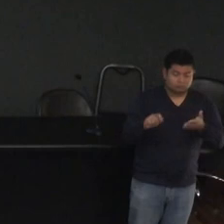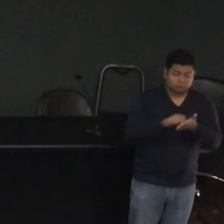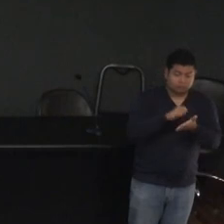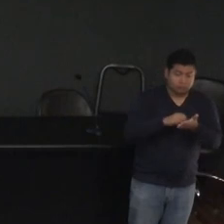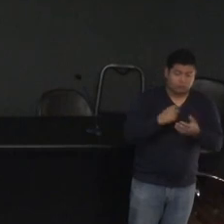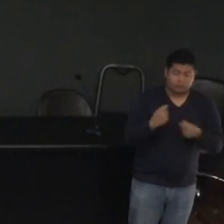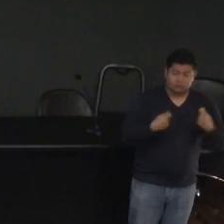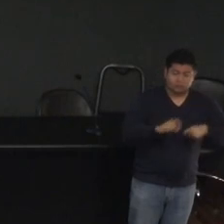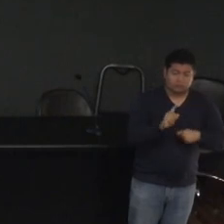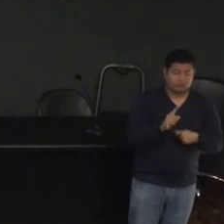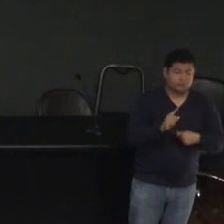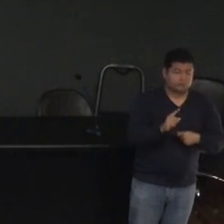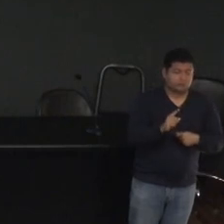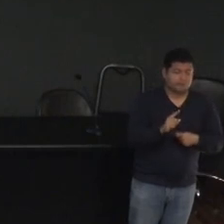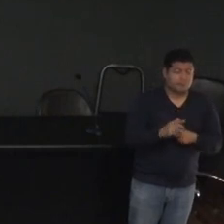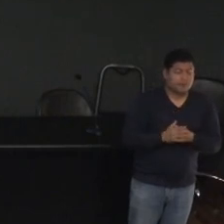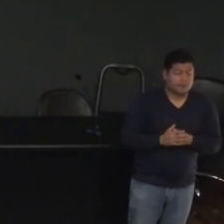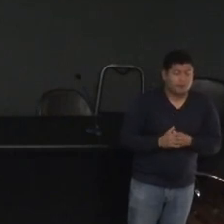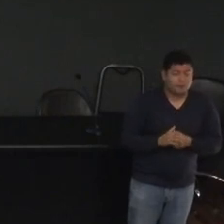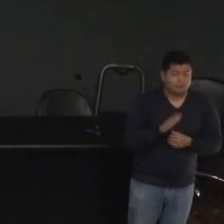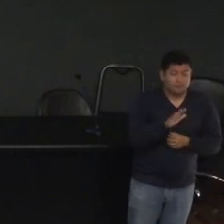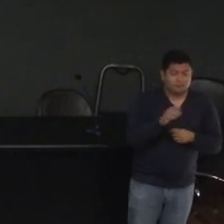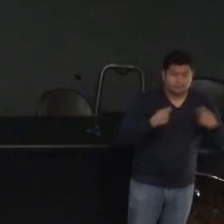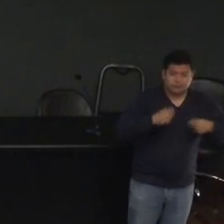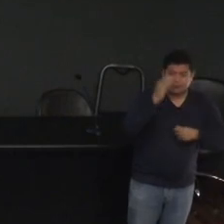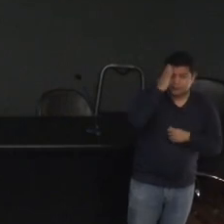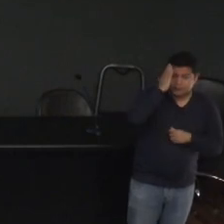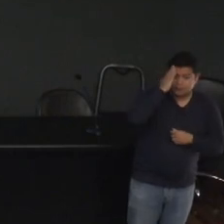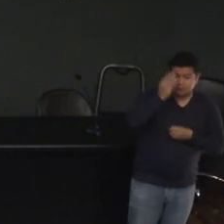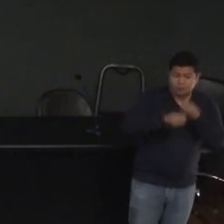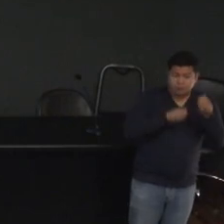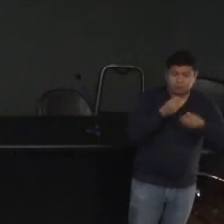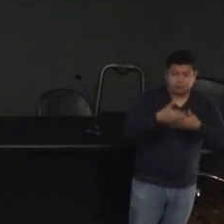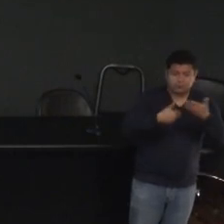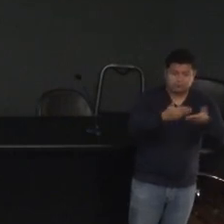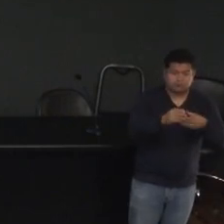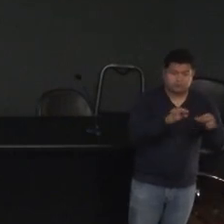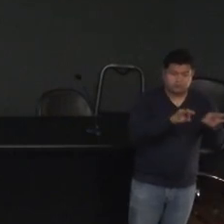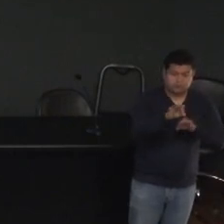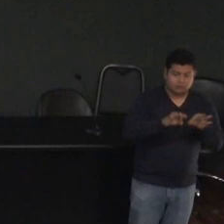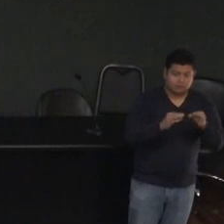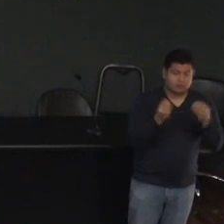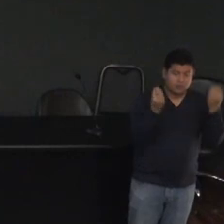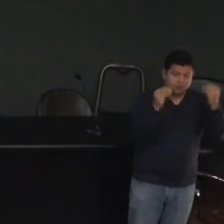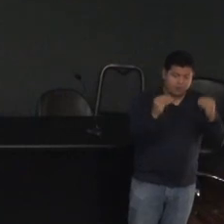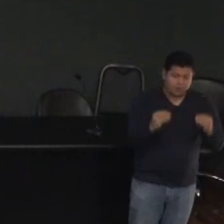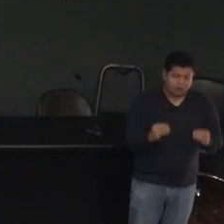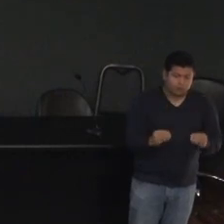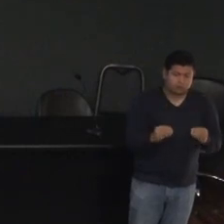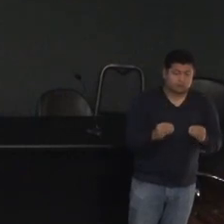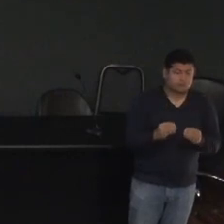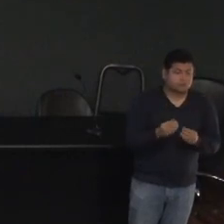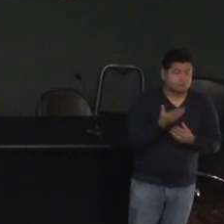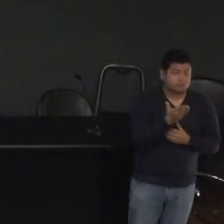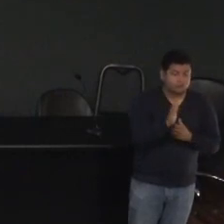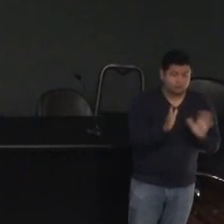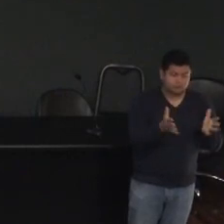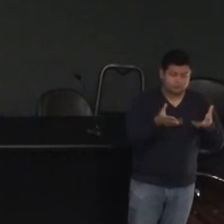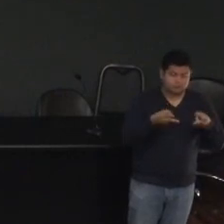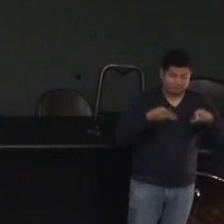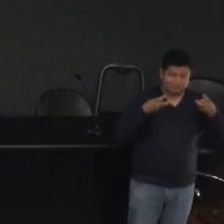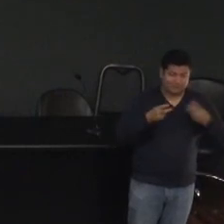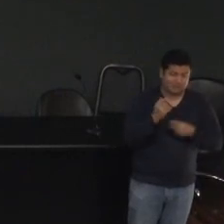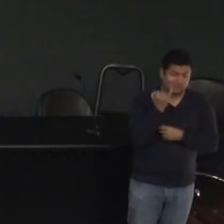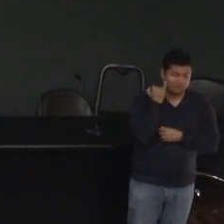mas você precisa ter esse conhecimento para ver como é que você vai editar o contrato lá na frente e quais as causas você vai colocar em razão dos dados que Você captou até para